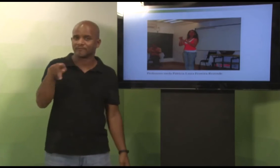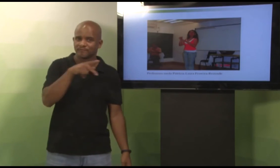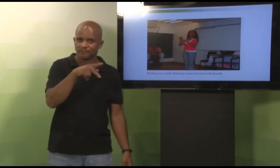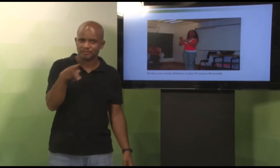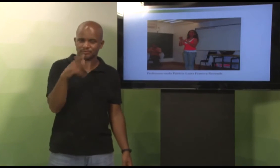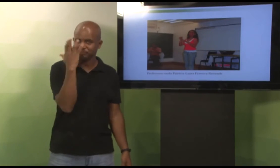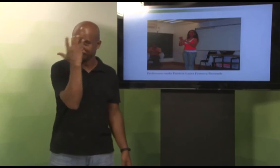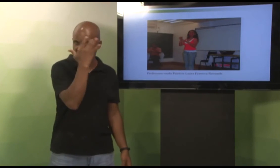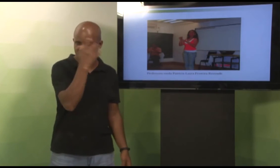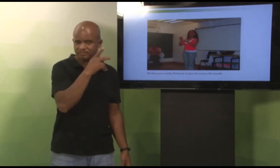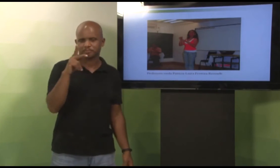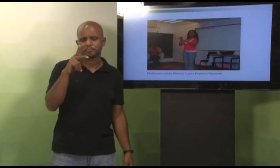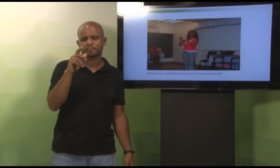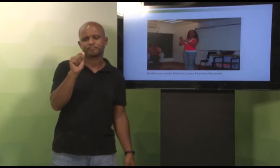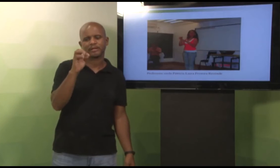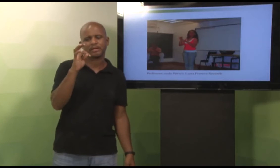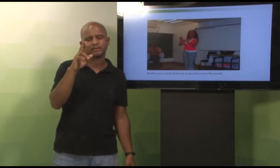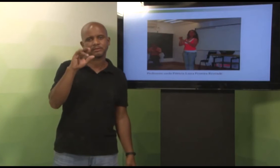professora Patrícia,